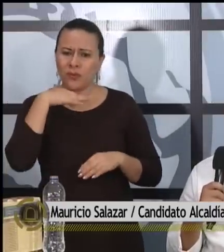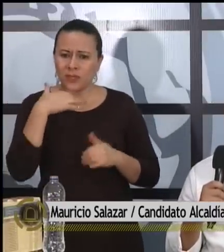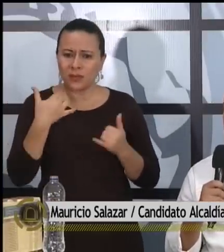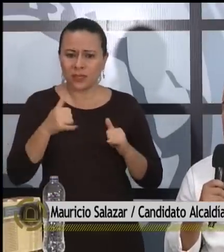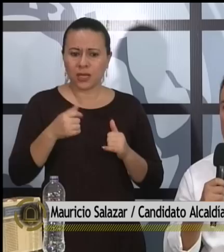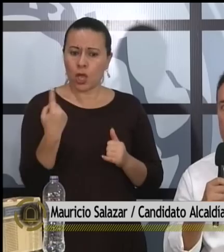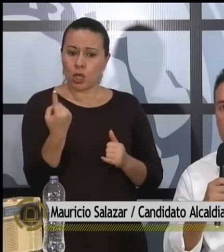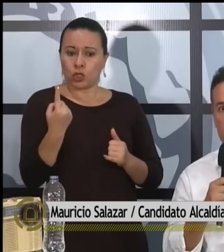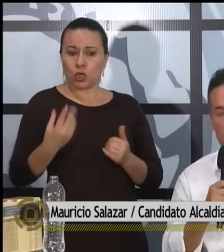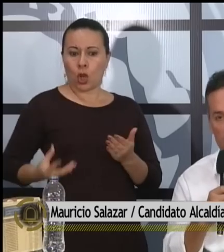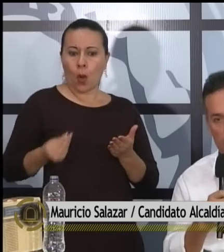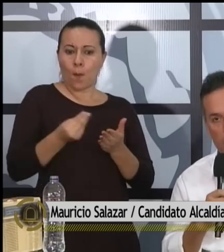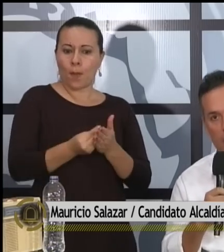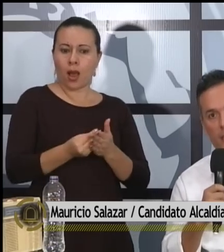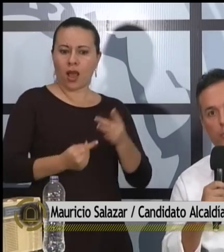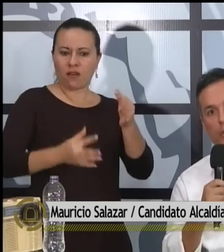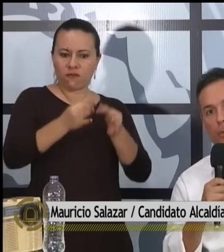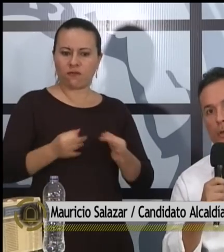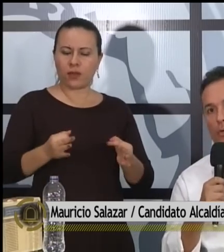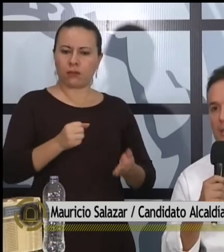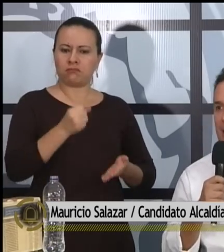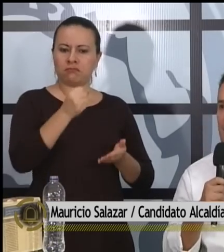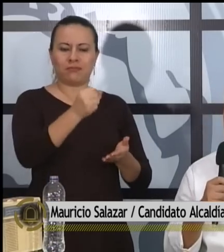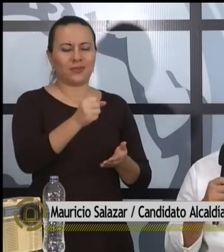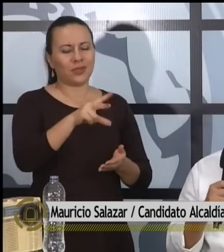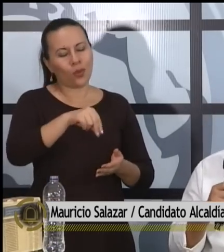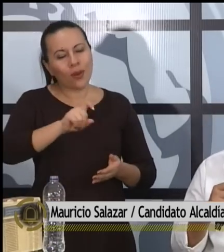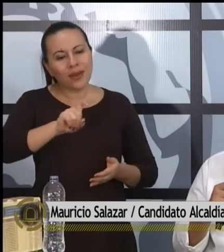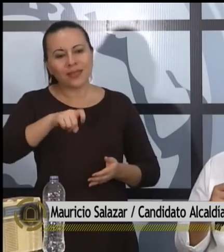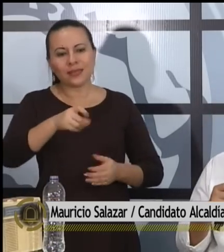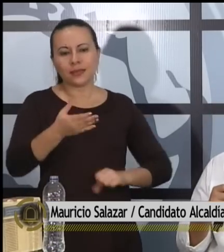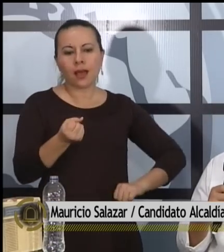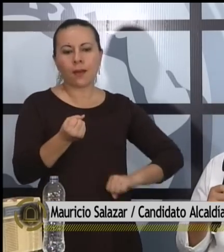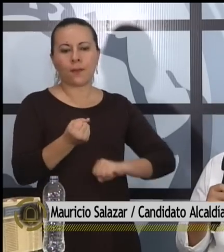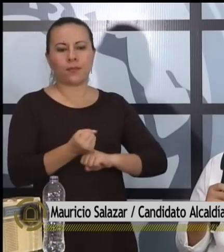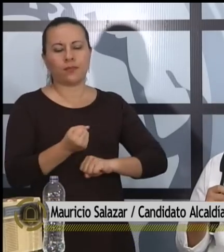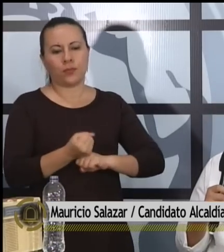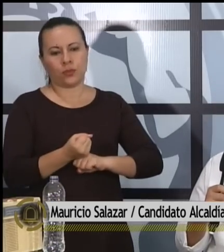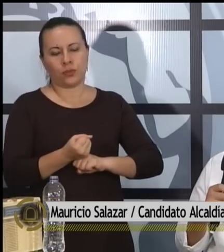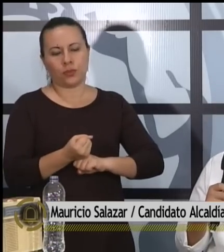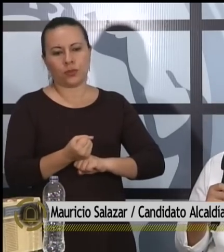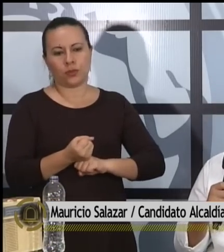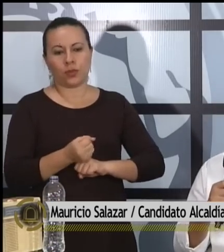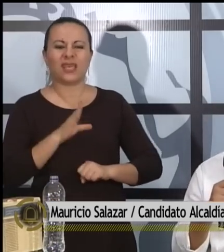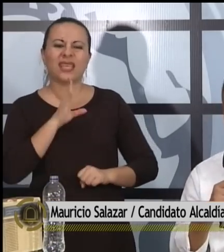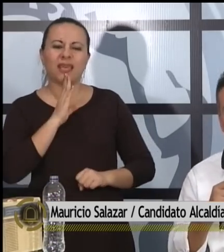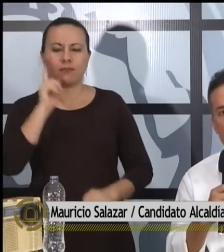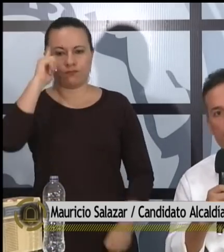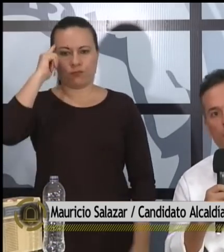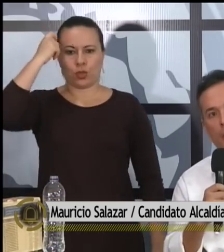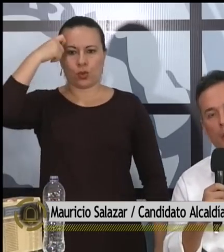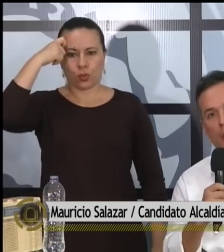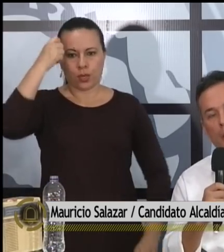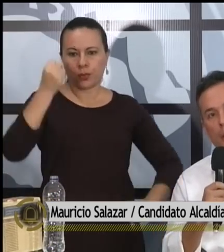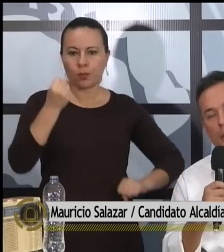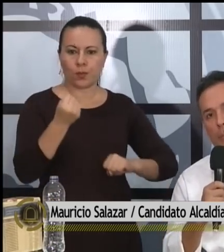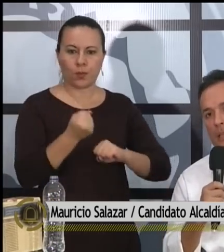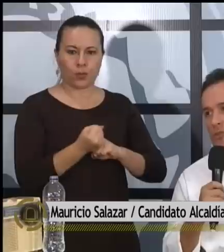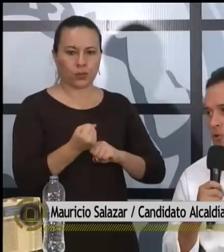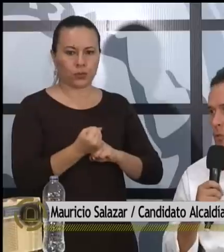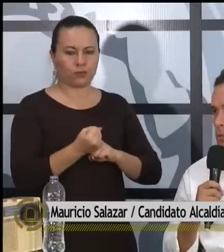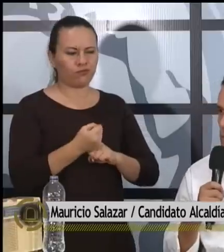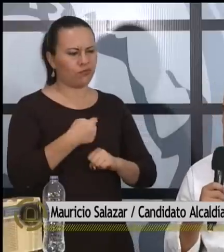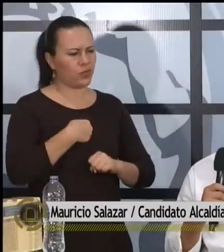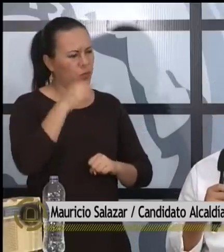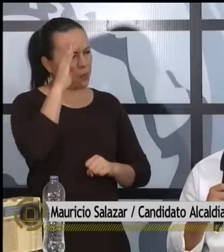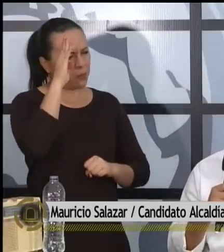No se autofinancia, el transporte público tiene que ser subsidiado por el gobierno. ¿Qué pienso